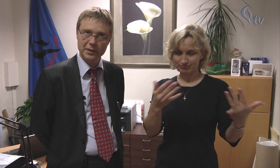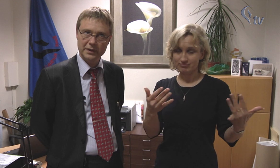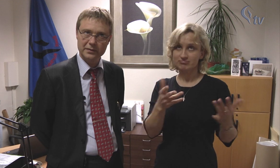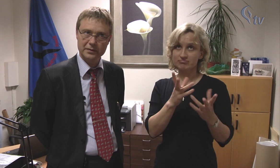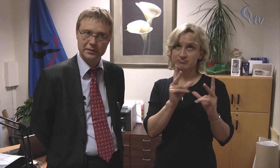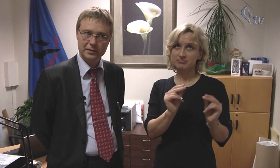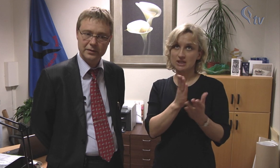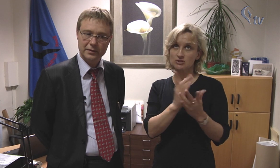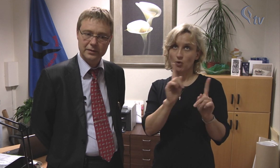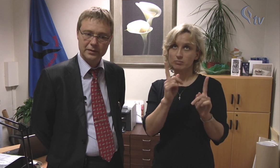perekonnaprobleemid,